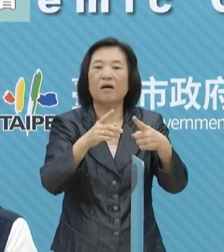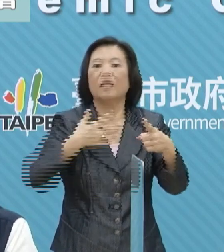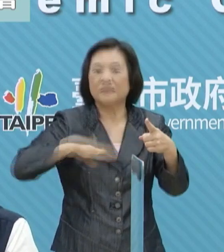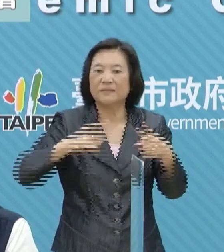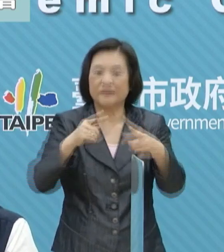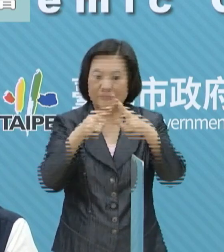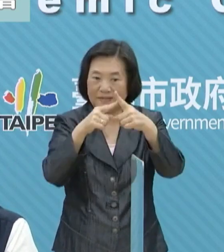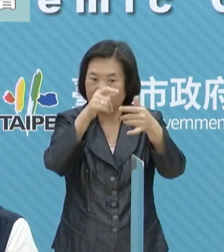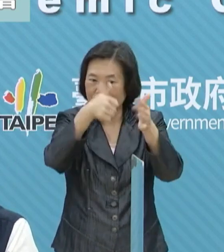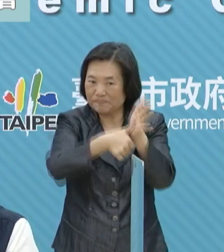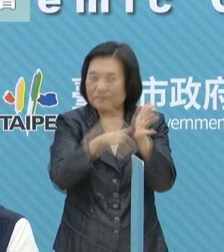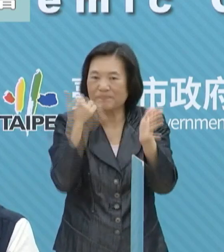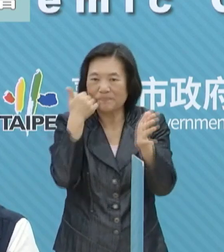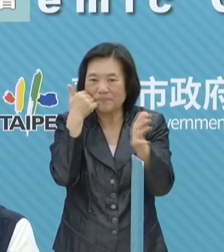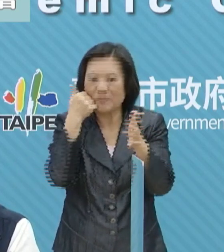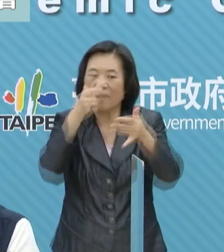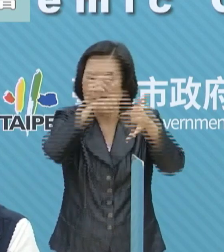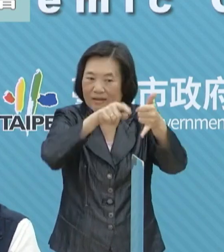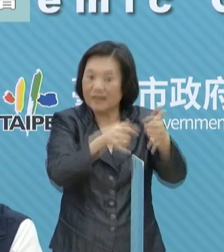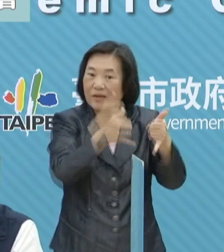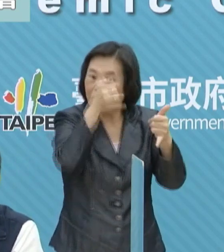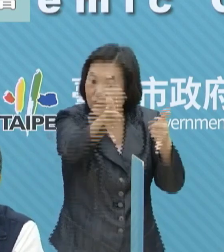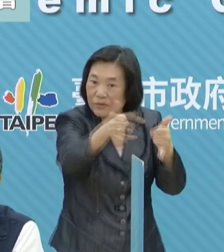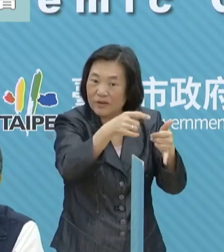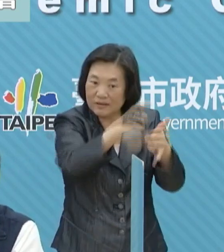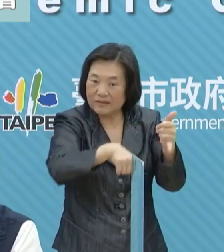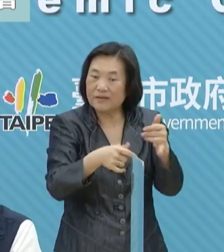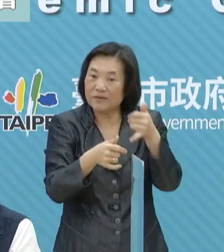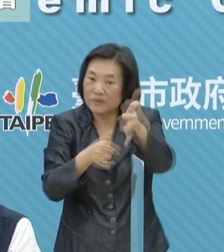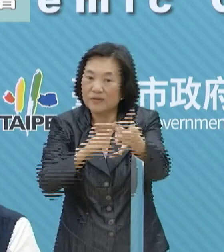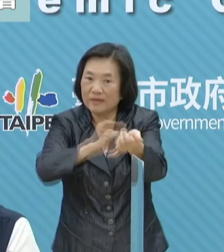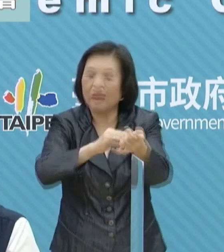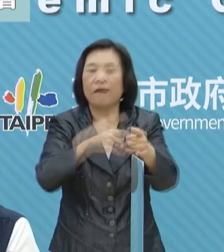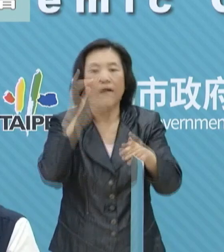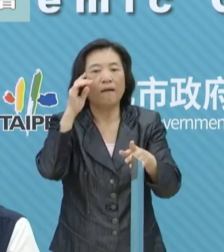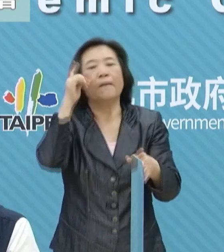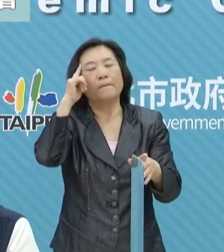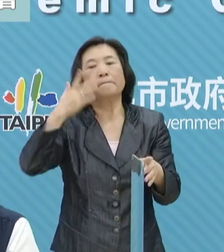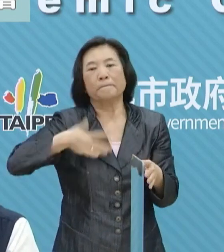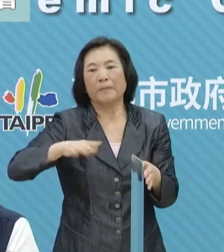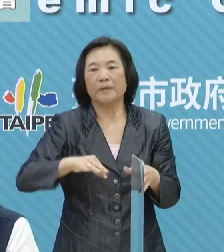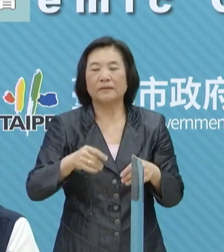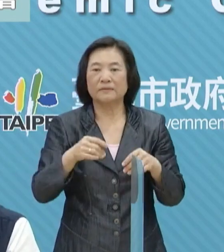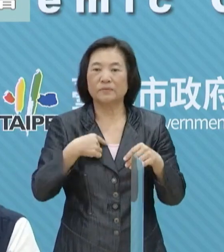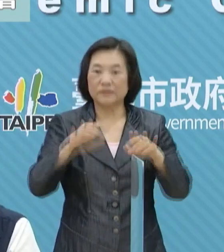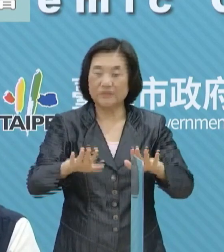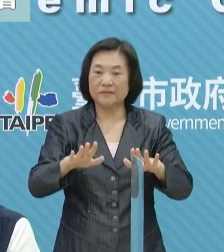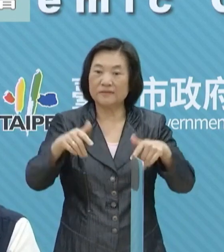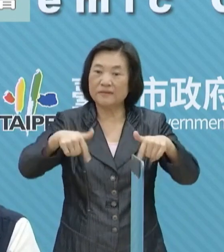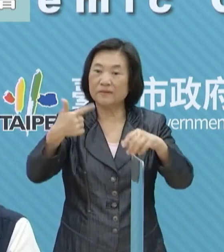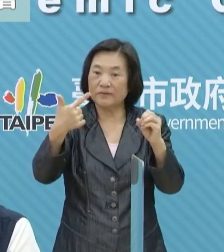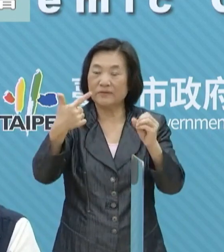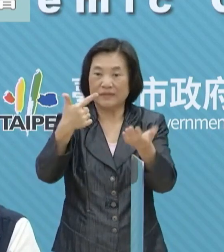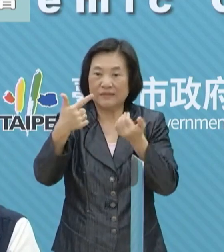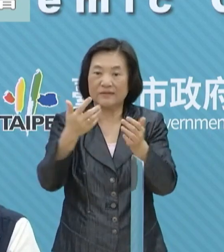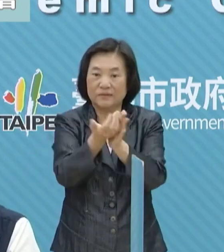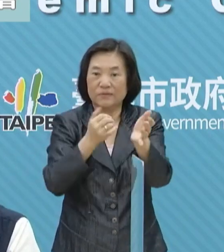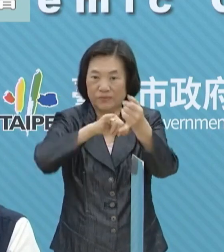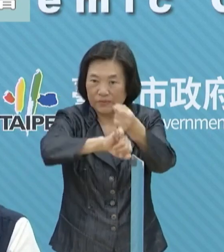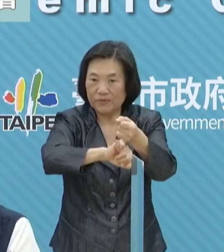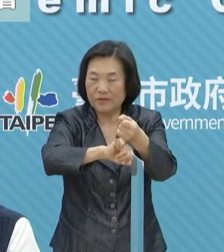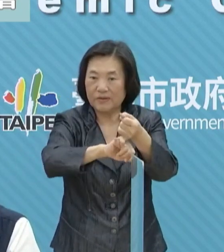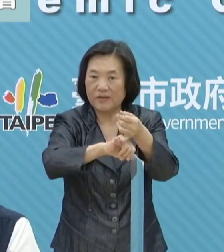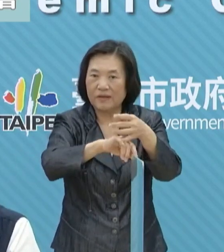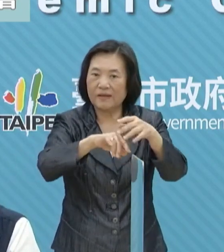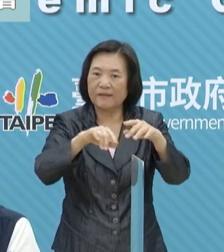看到。可是每一个长者看到的时候，他就会有个疑问，他说我可以预约，也可以不预约就直接